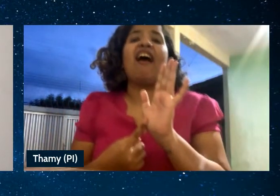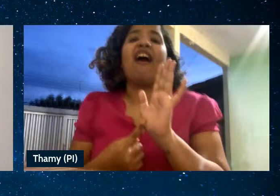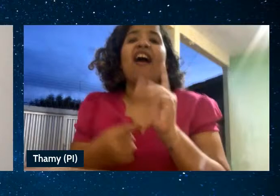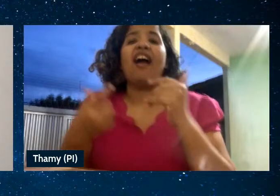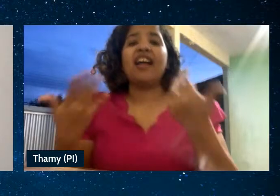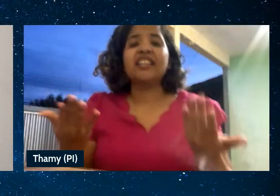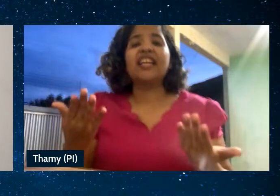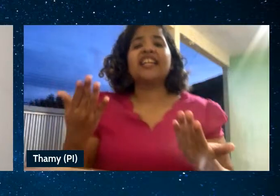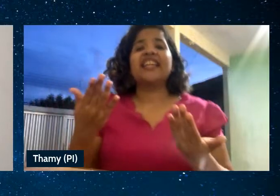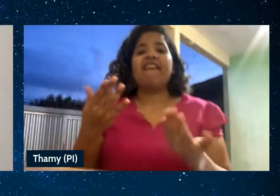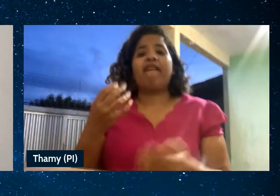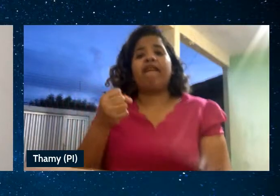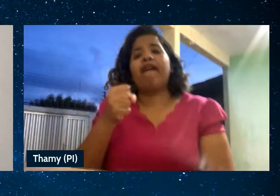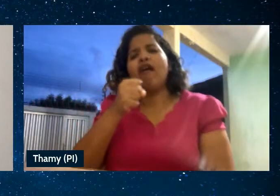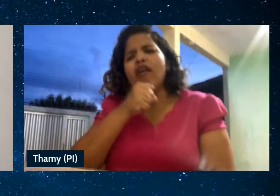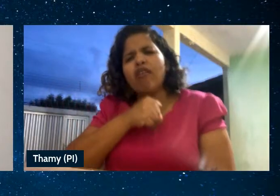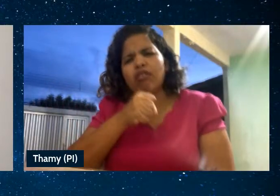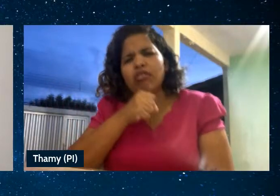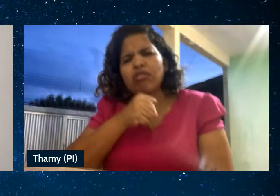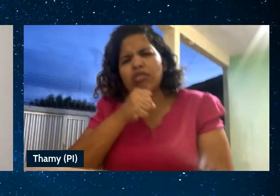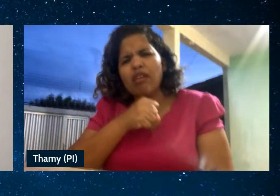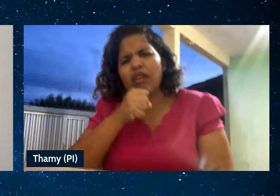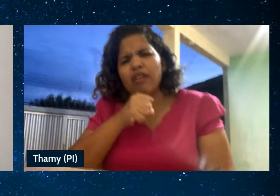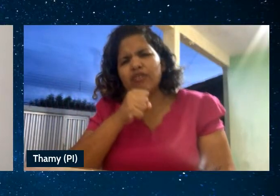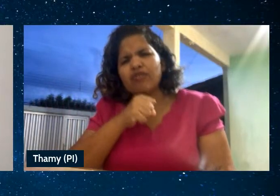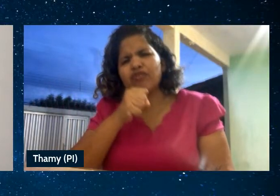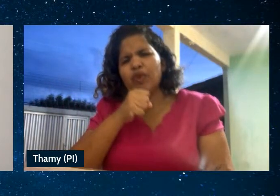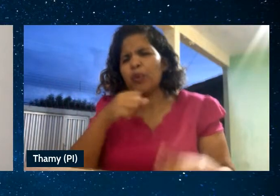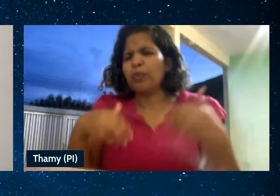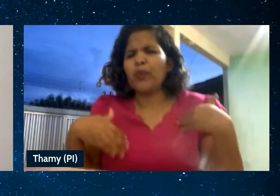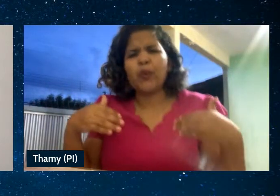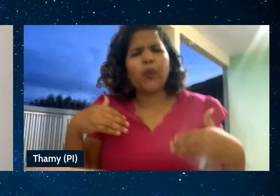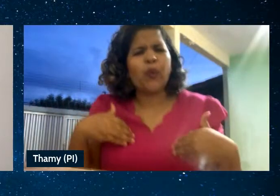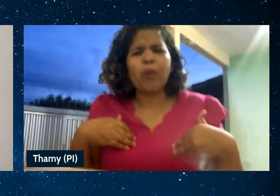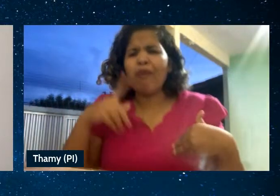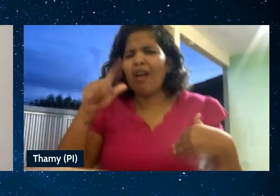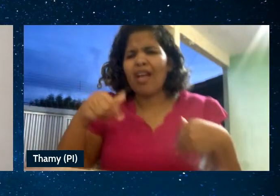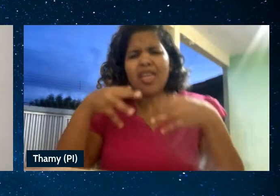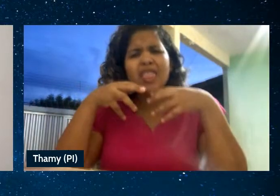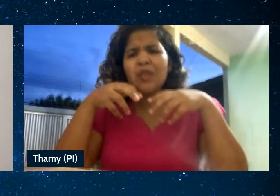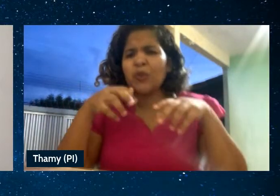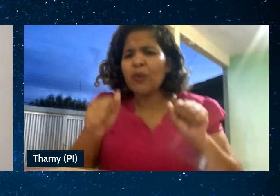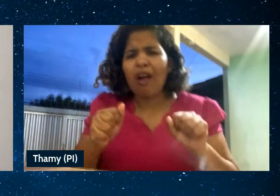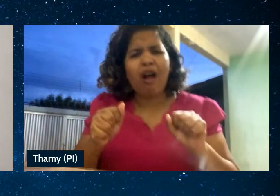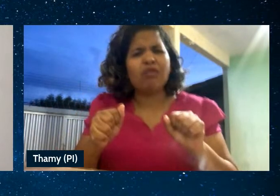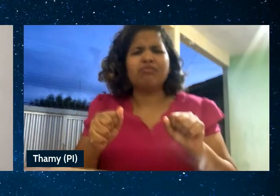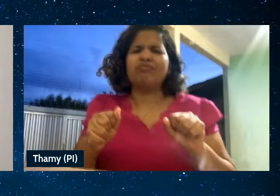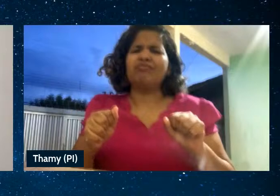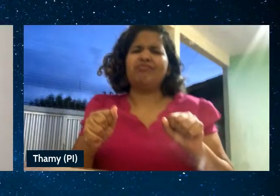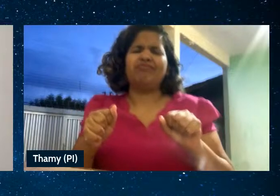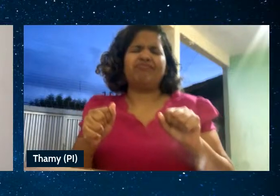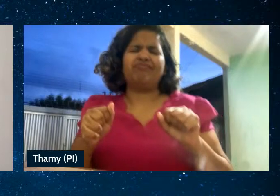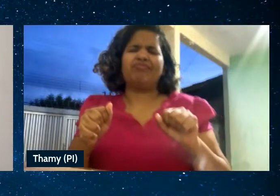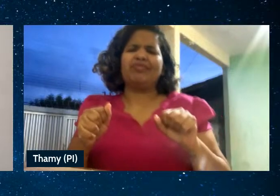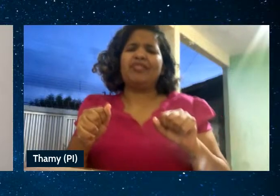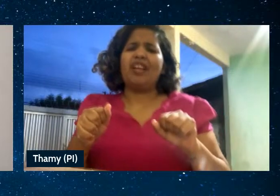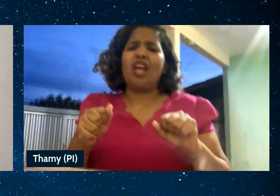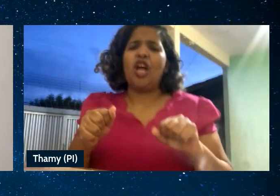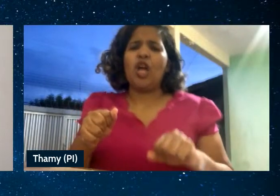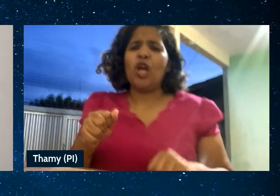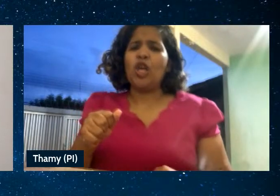da idade no organismo humano ela é Irreversível e ela vai como que